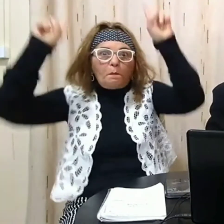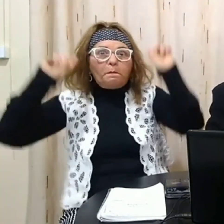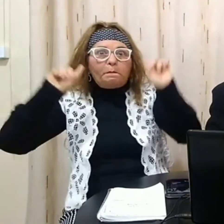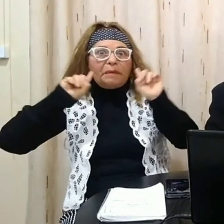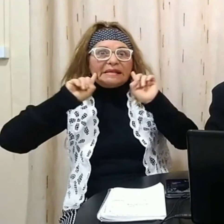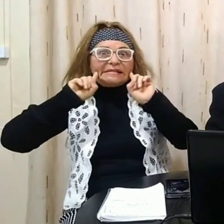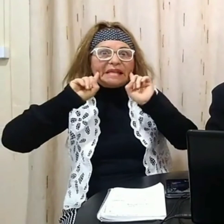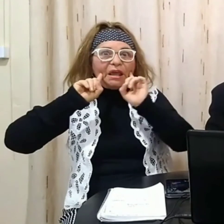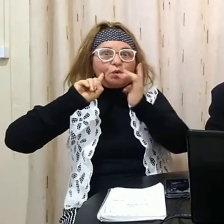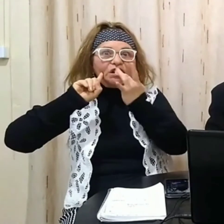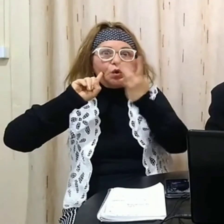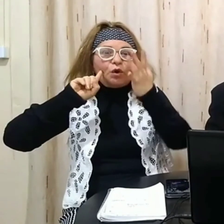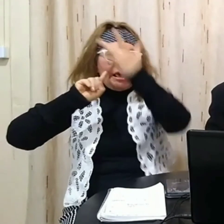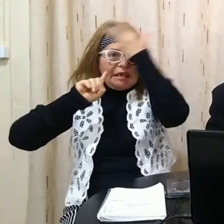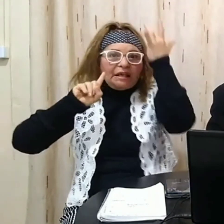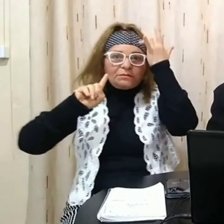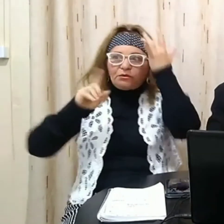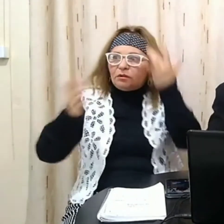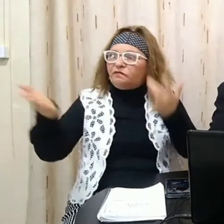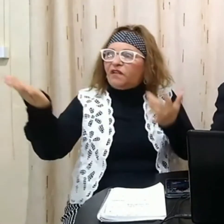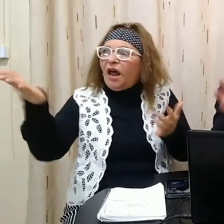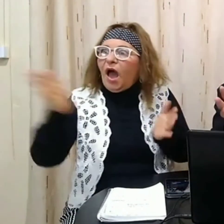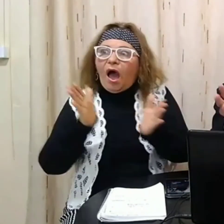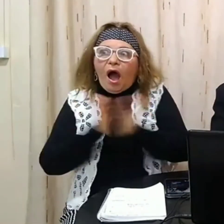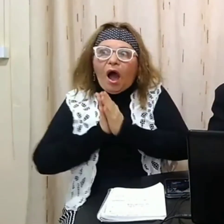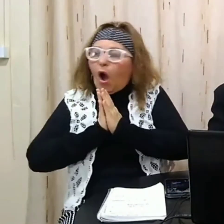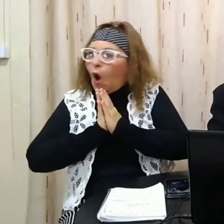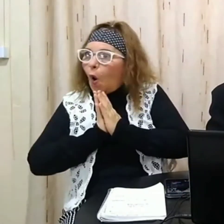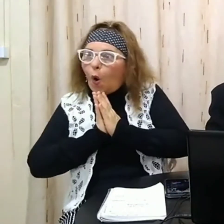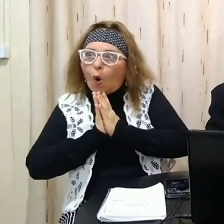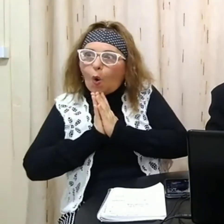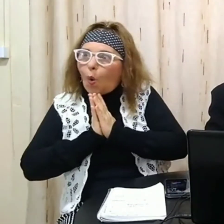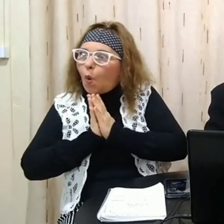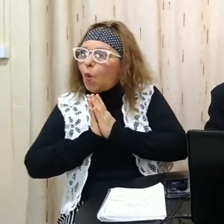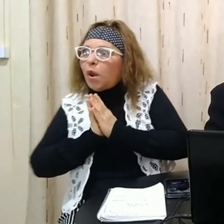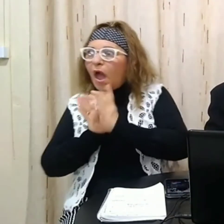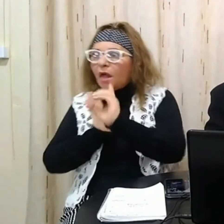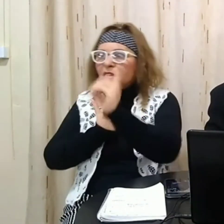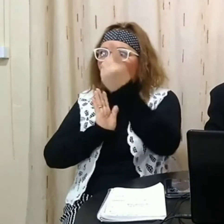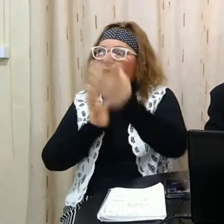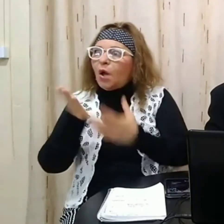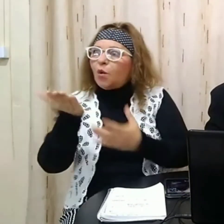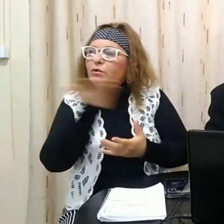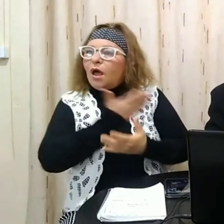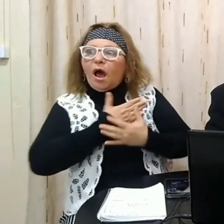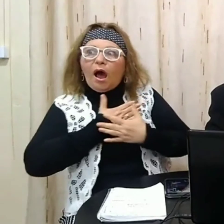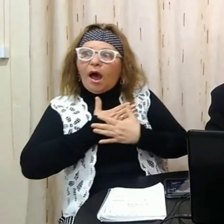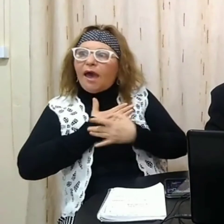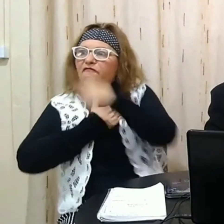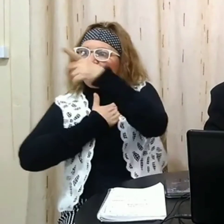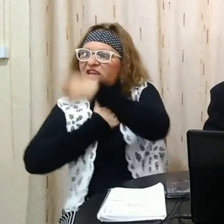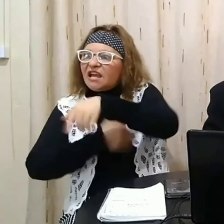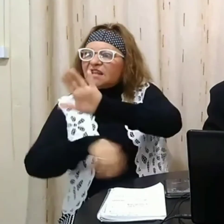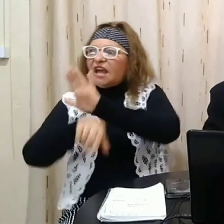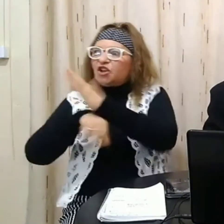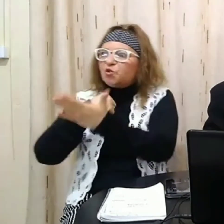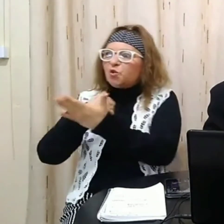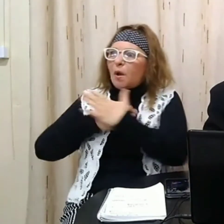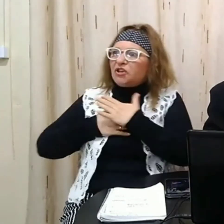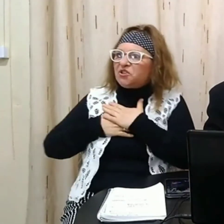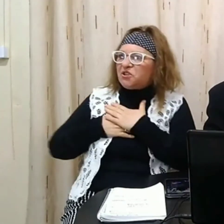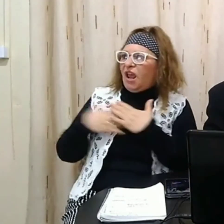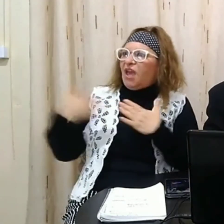povo disse naquele momento que saiu o bezerro fundido: são estes, ó Israel, os teus